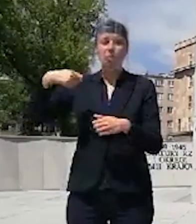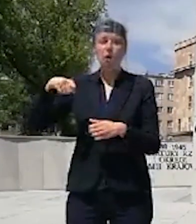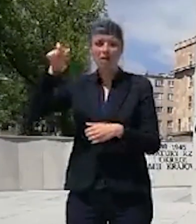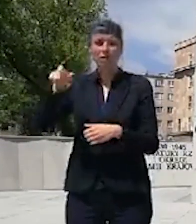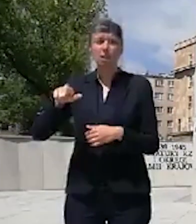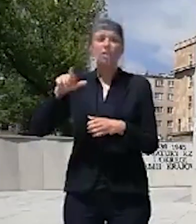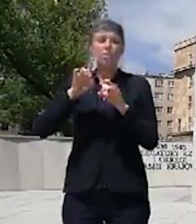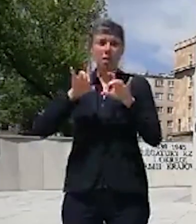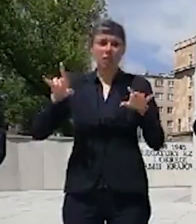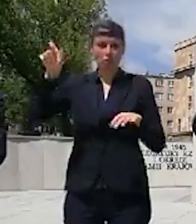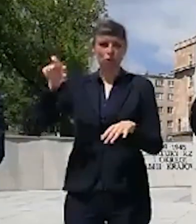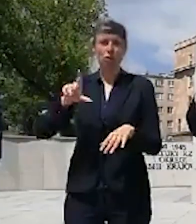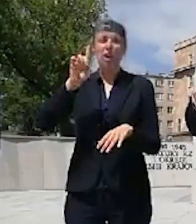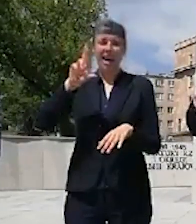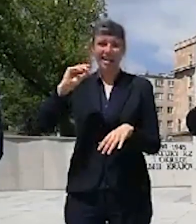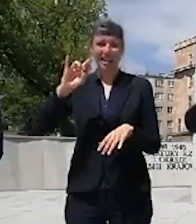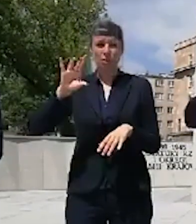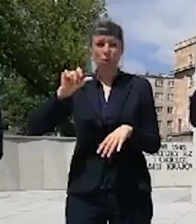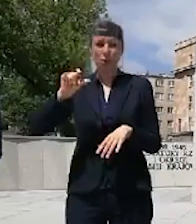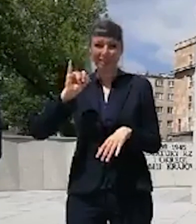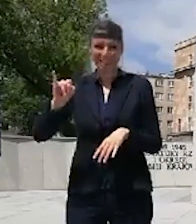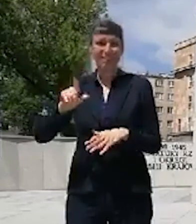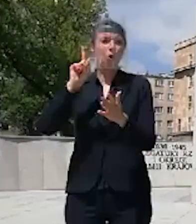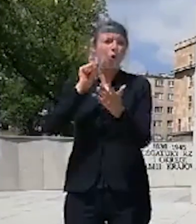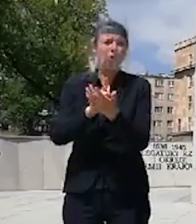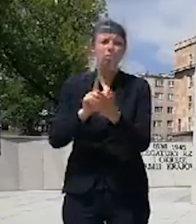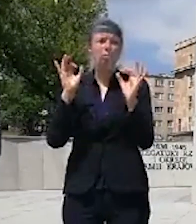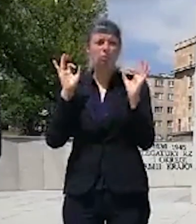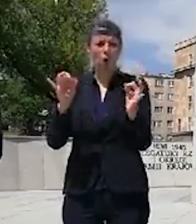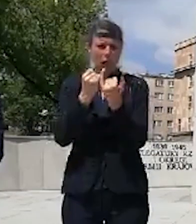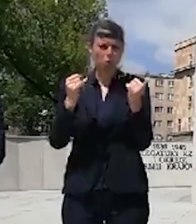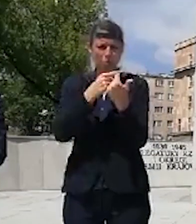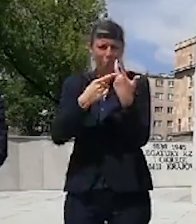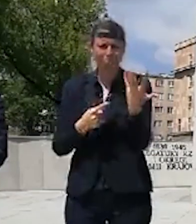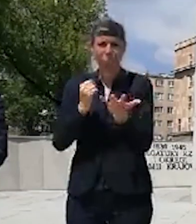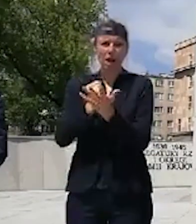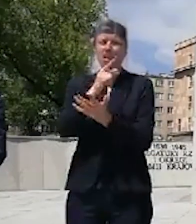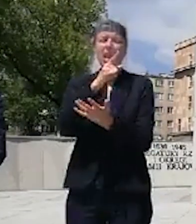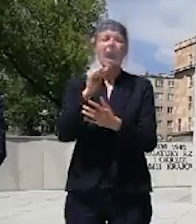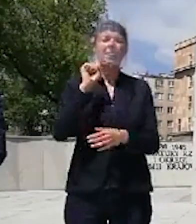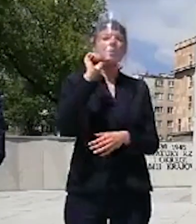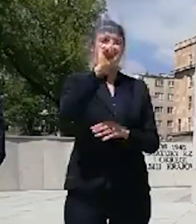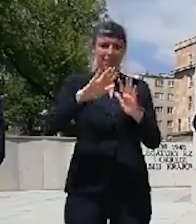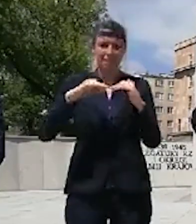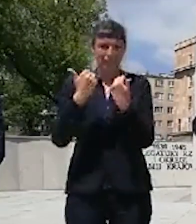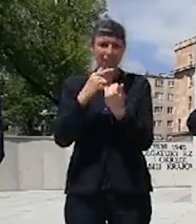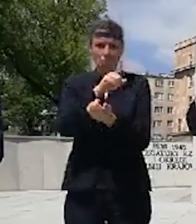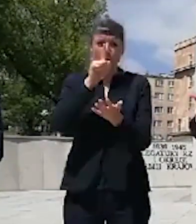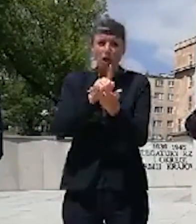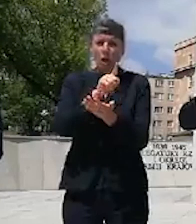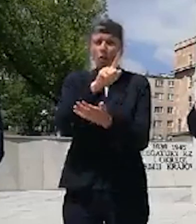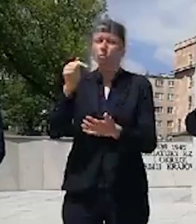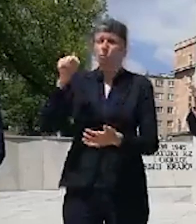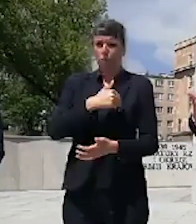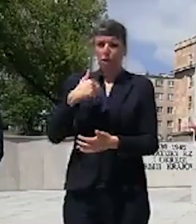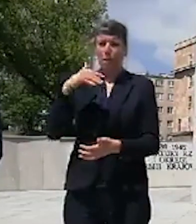się te dobre rzeczy i wtedy to ten demokratyczny Senat zdecydował, że demokrację w Polsce trzeba zacząć